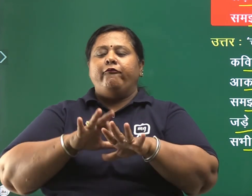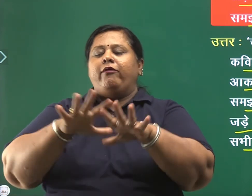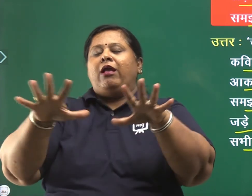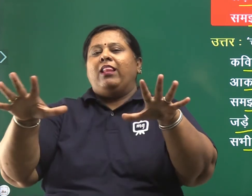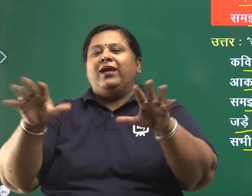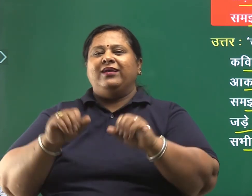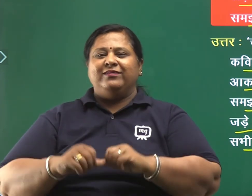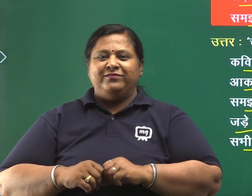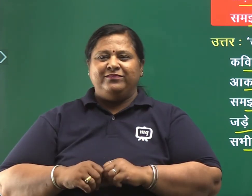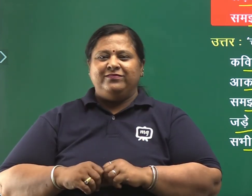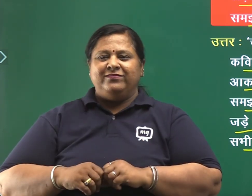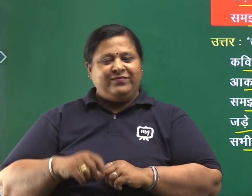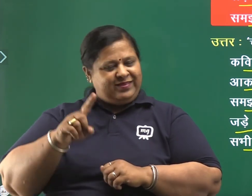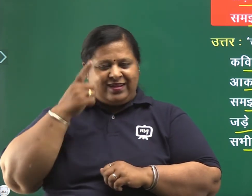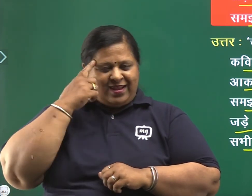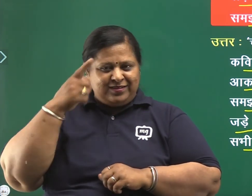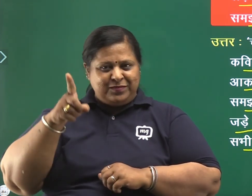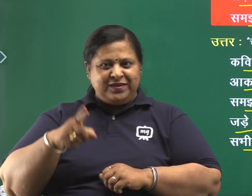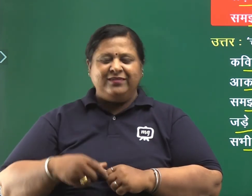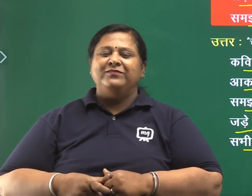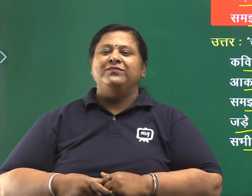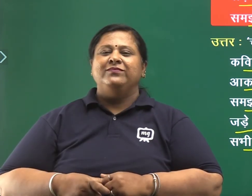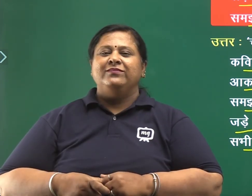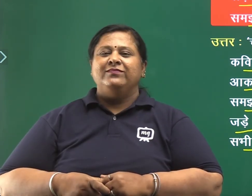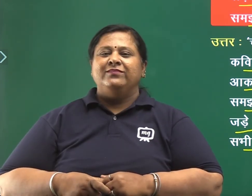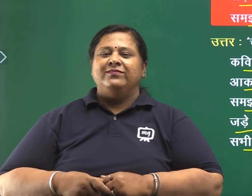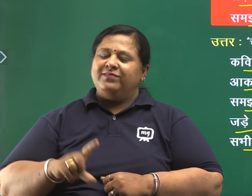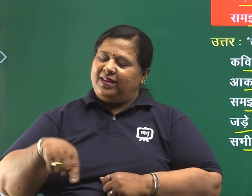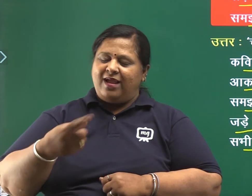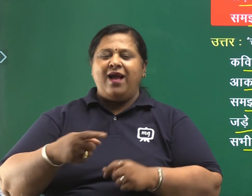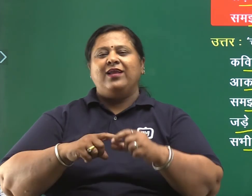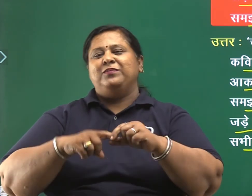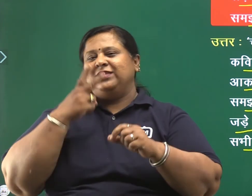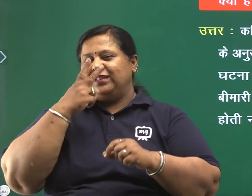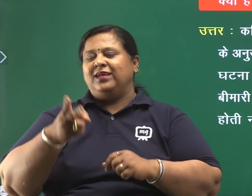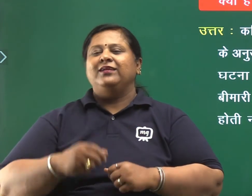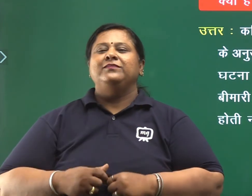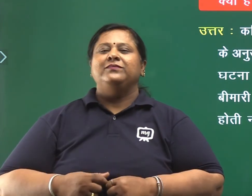फैला है। आए बच्चों समझ में? आगे का प्रश्न देखते हैं।